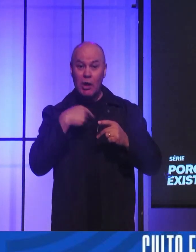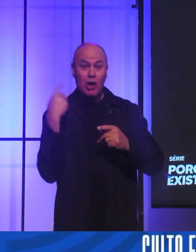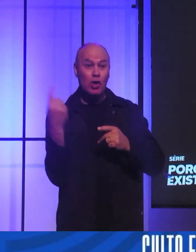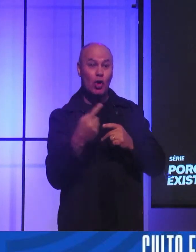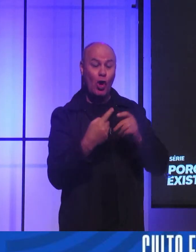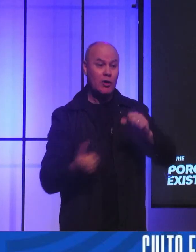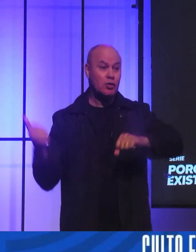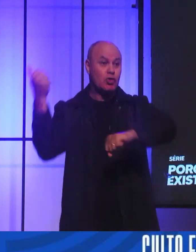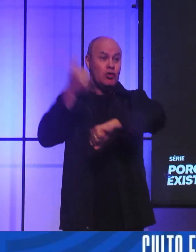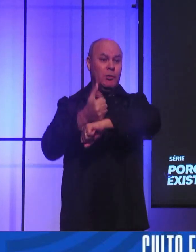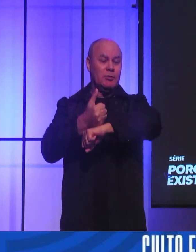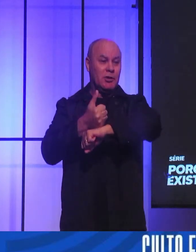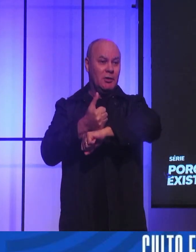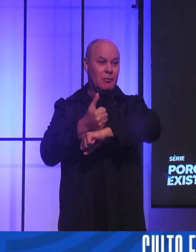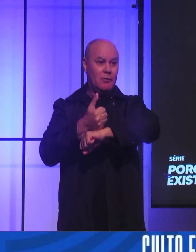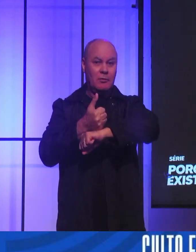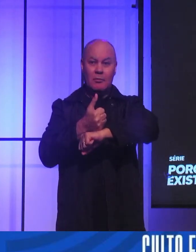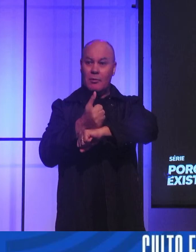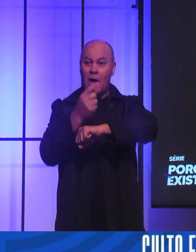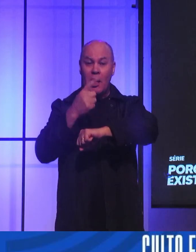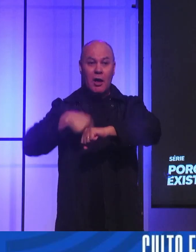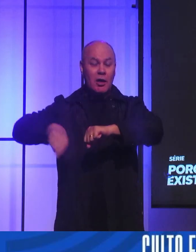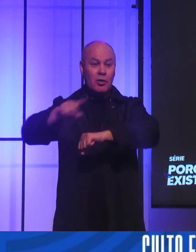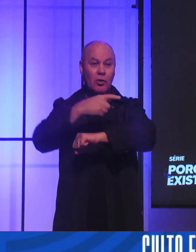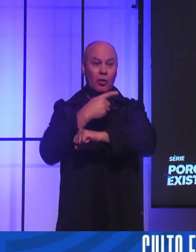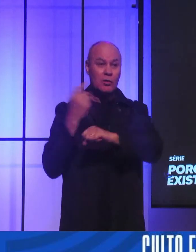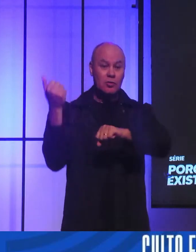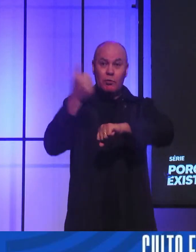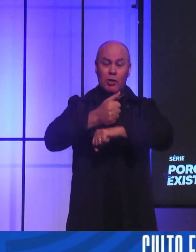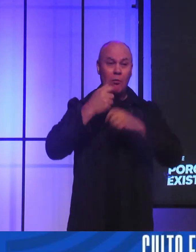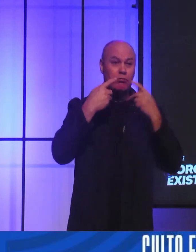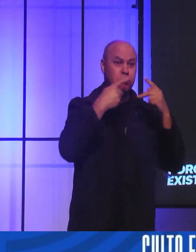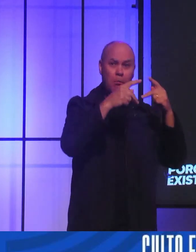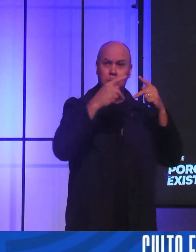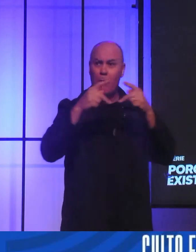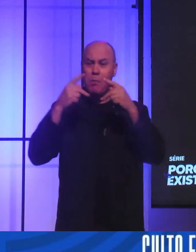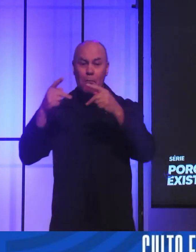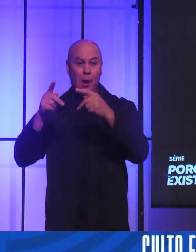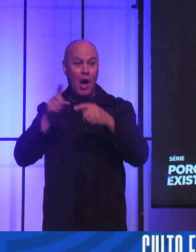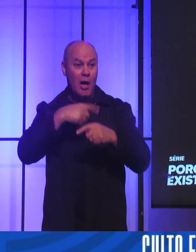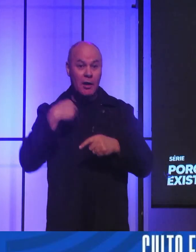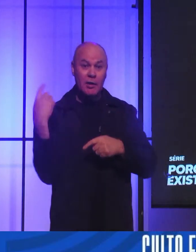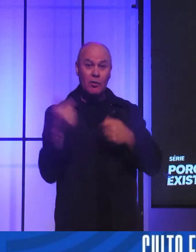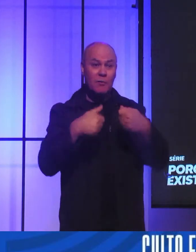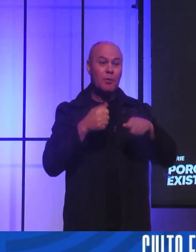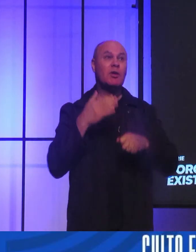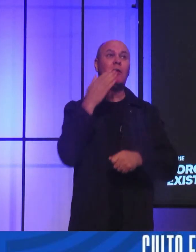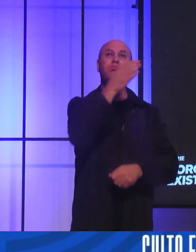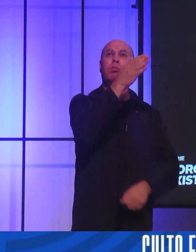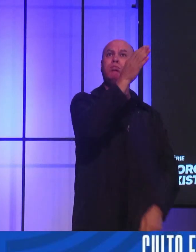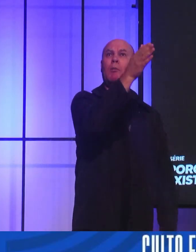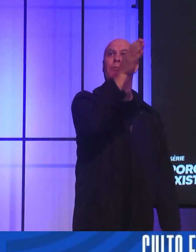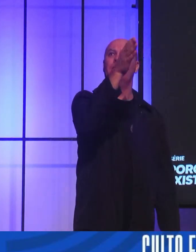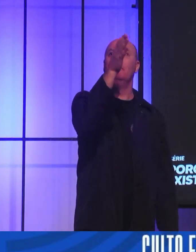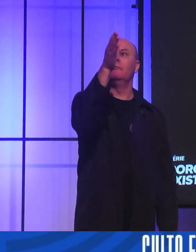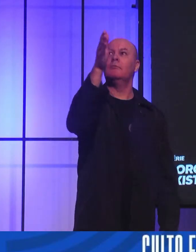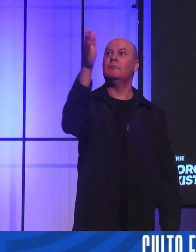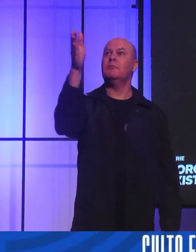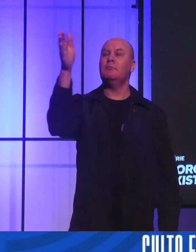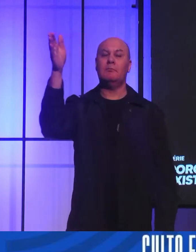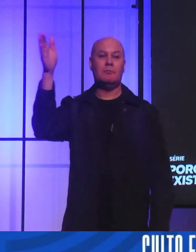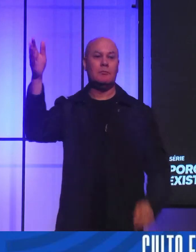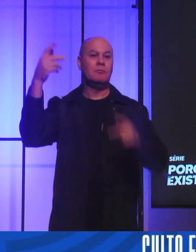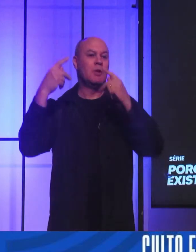as aldeias, por todas as vilas, por todos os lugares, compartilhando o evangelho, falando do amor de